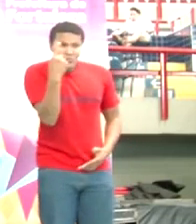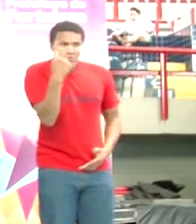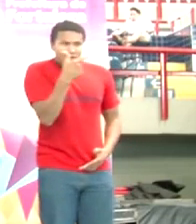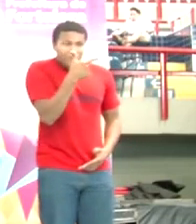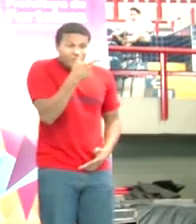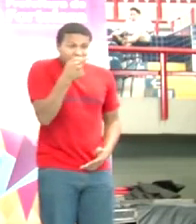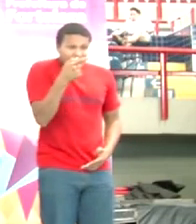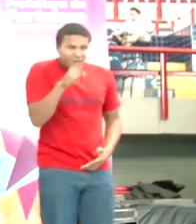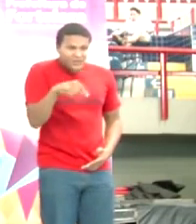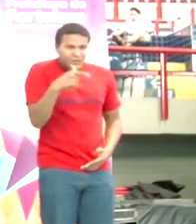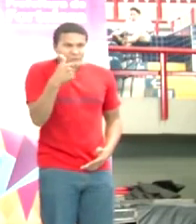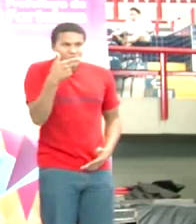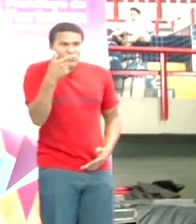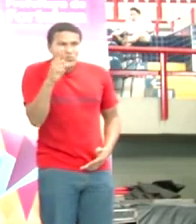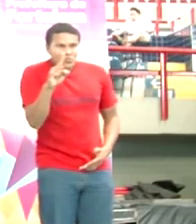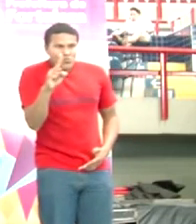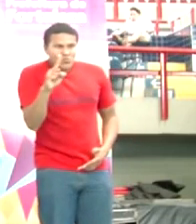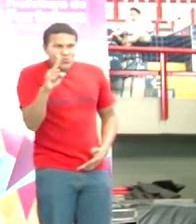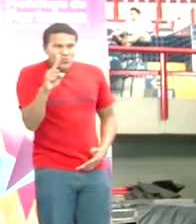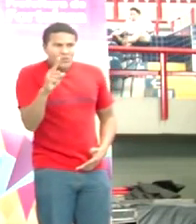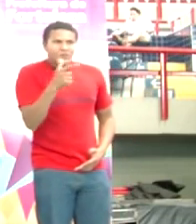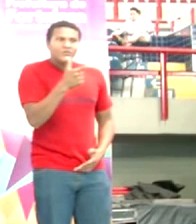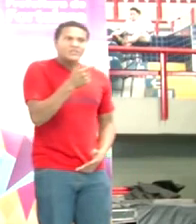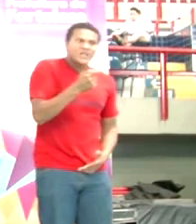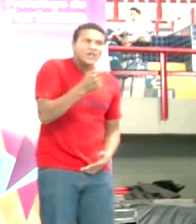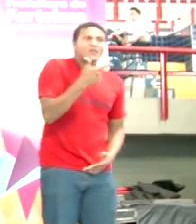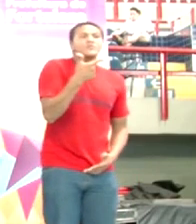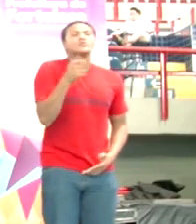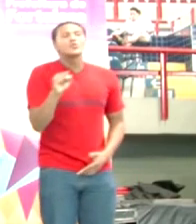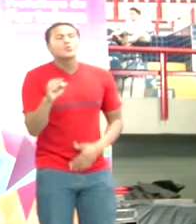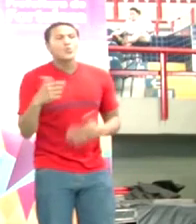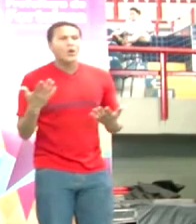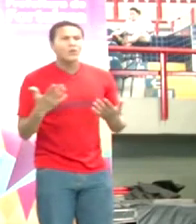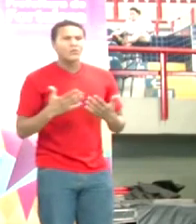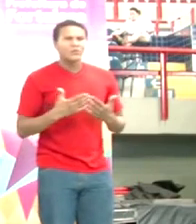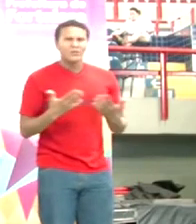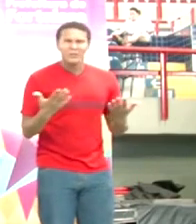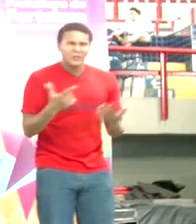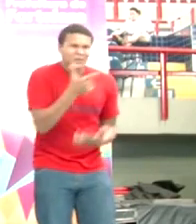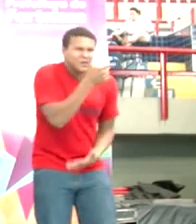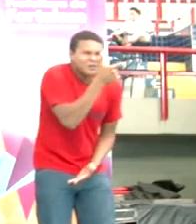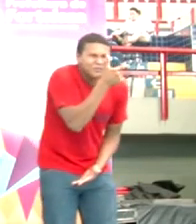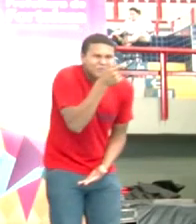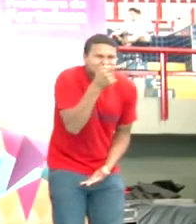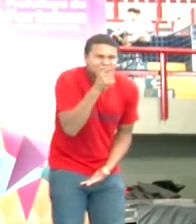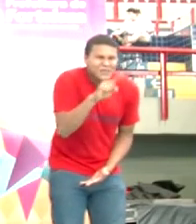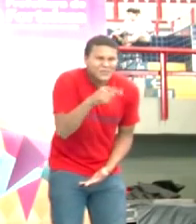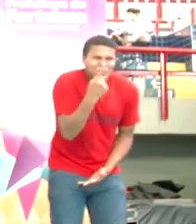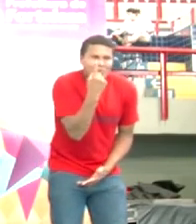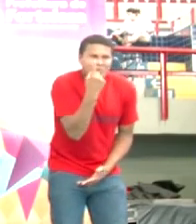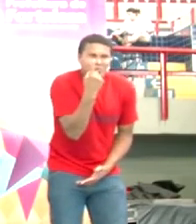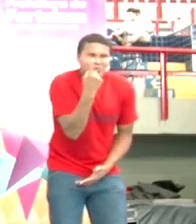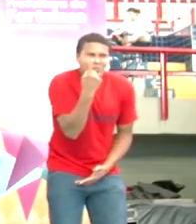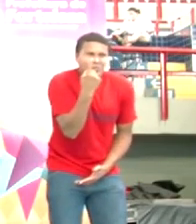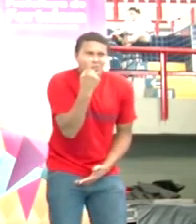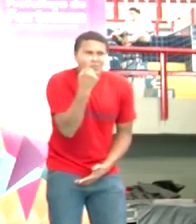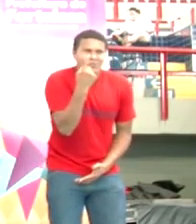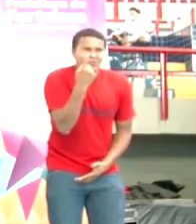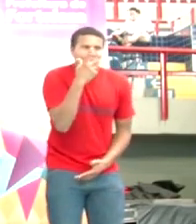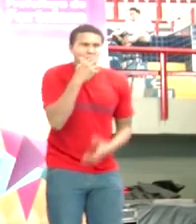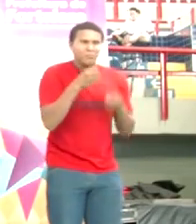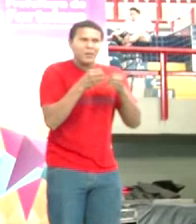27,1, eu marcava 27 ou 28? Mas 27,1 está mais perto de 27?